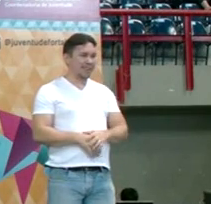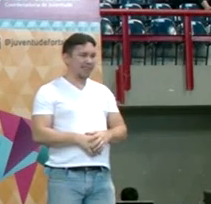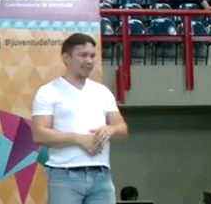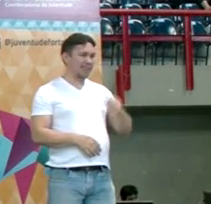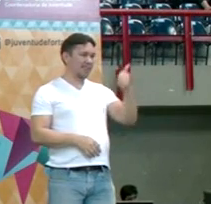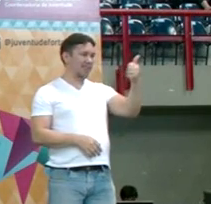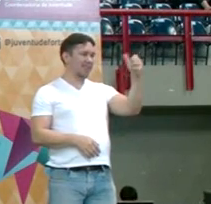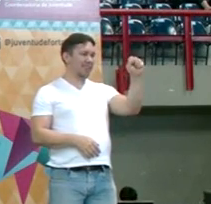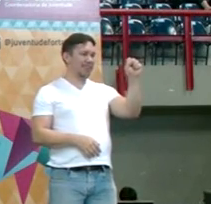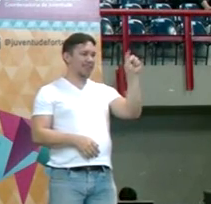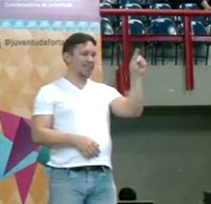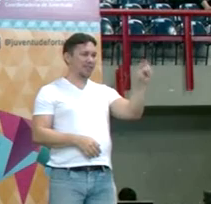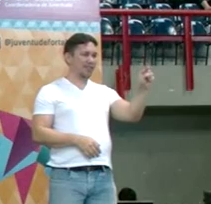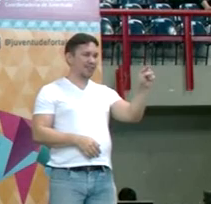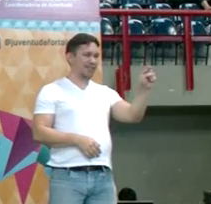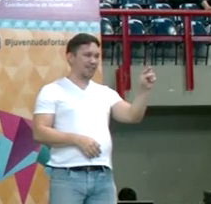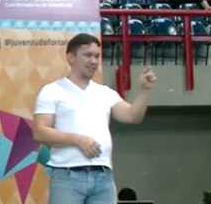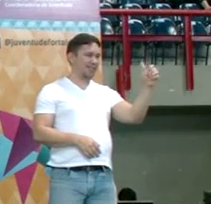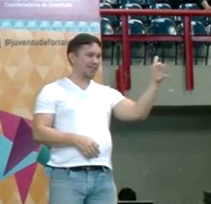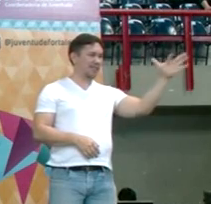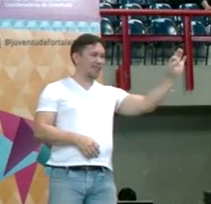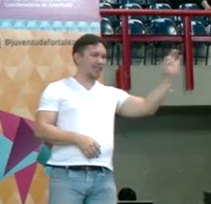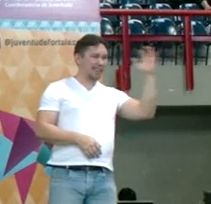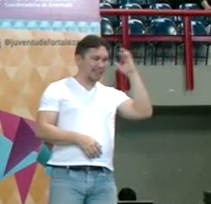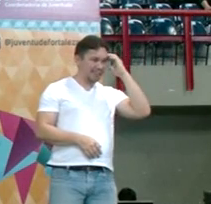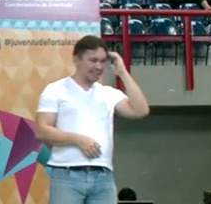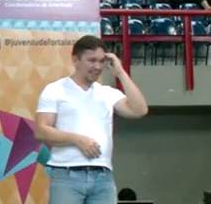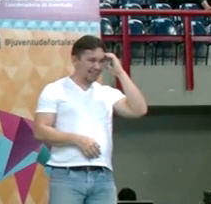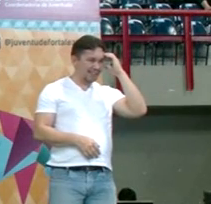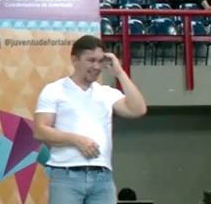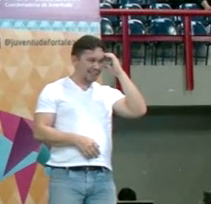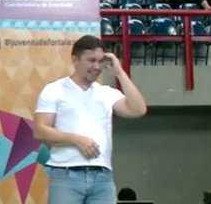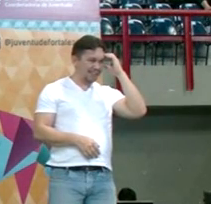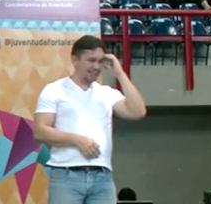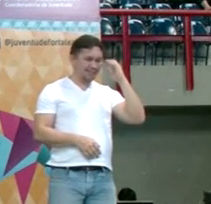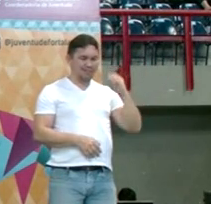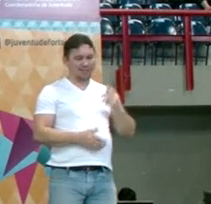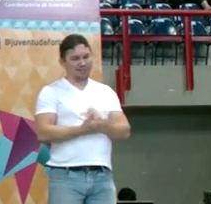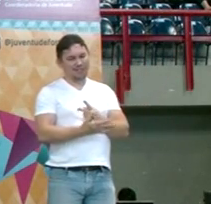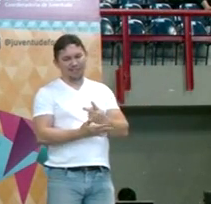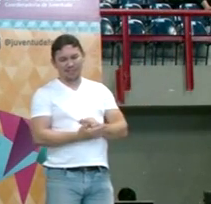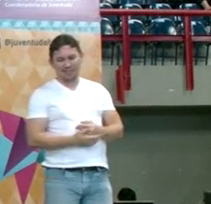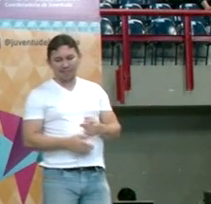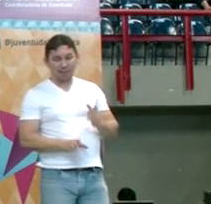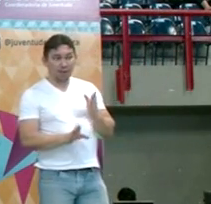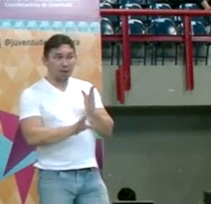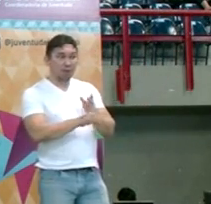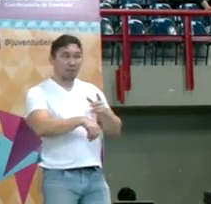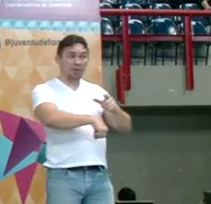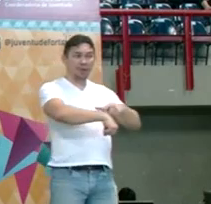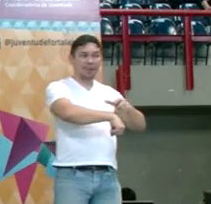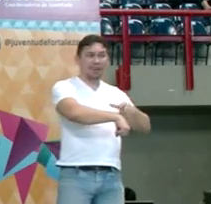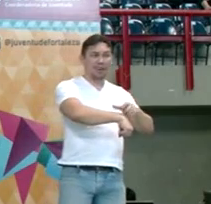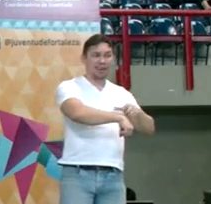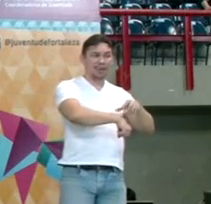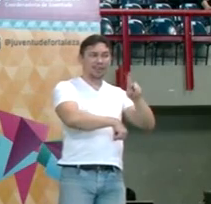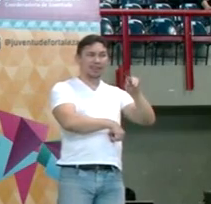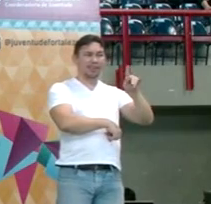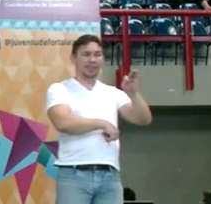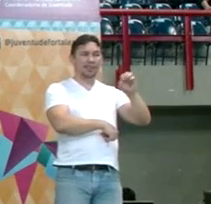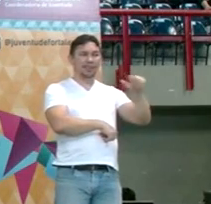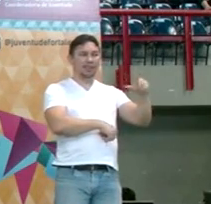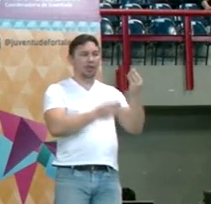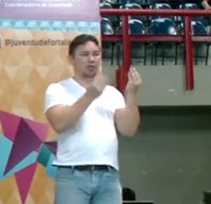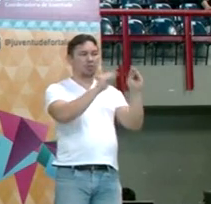18 horas, 18, 2 pontinhos, 00. Aquilo ali é erradíssimo, que ali é hora digital. Ninguém